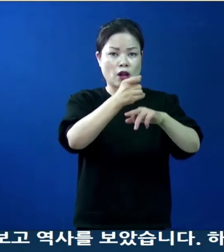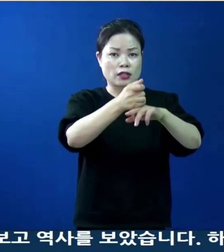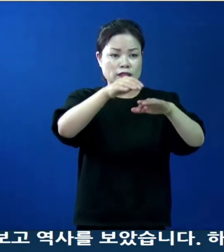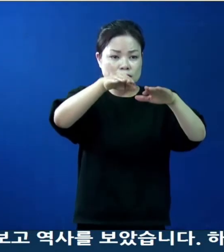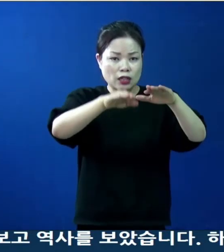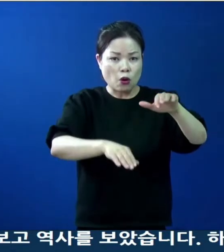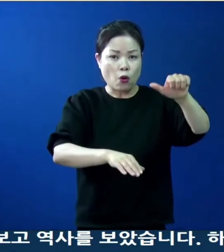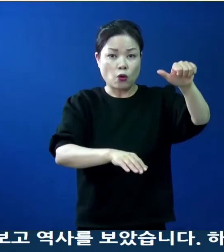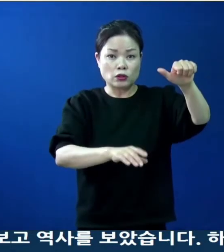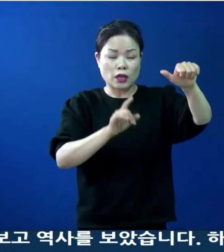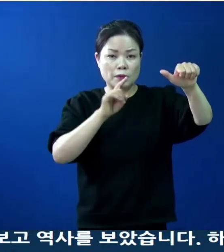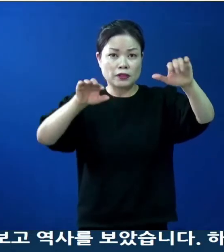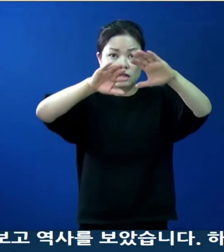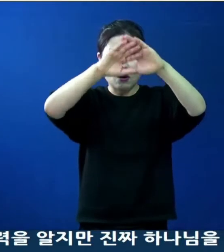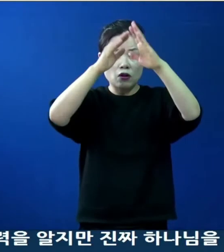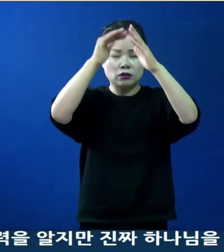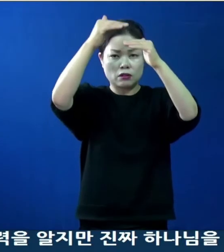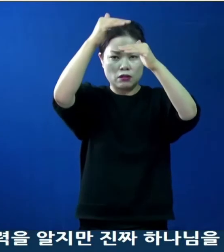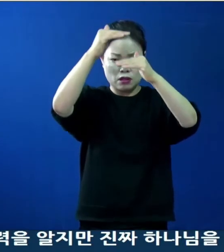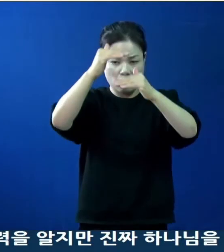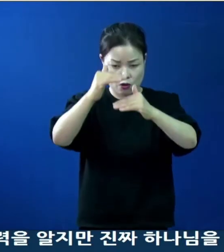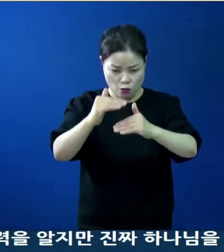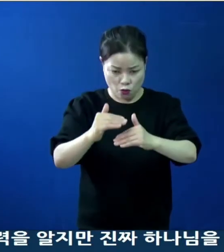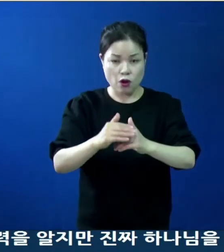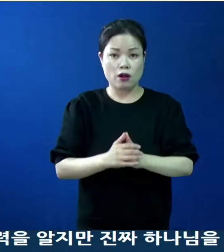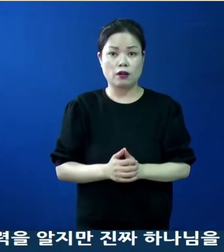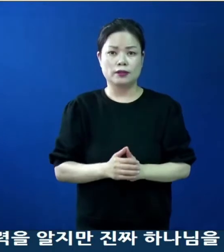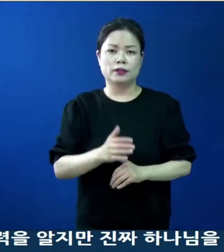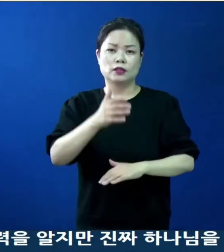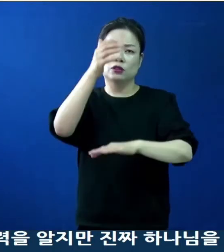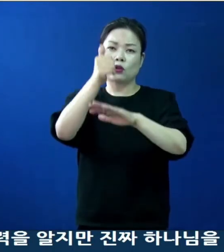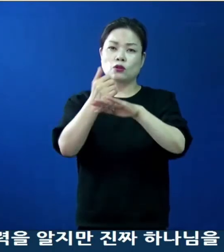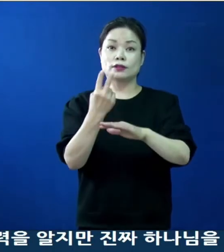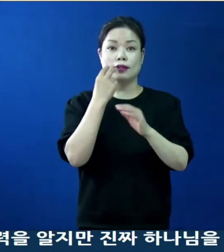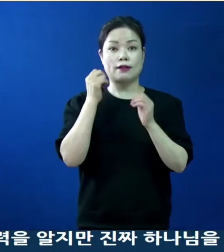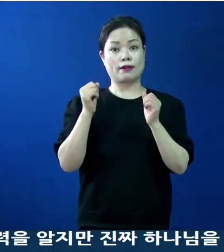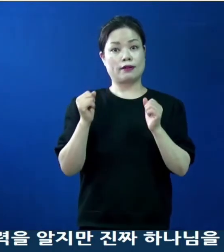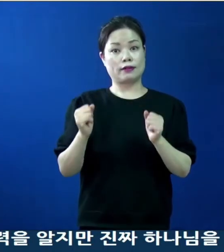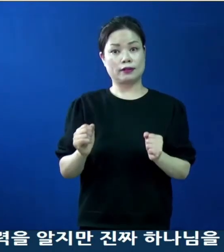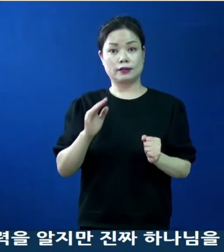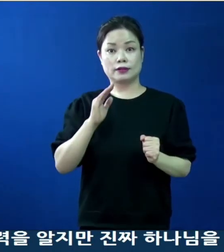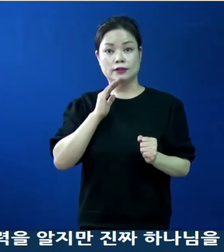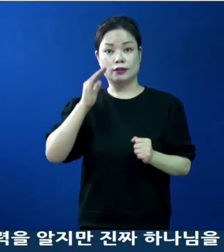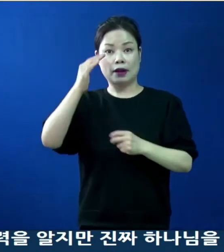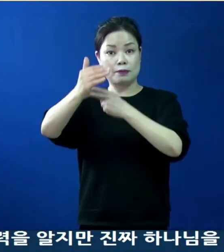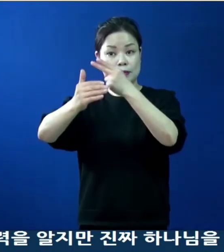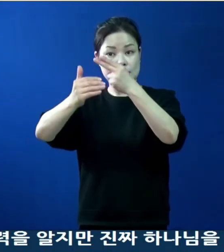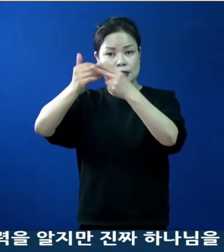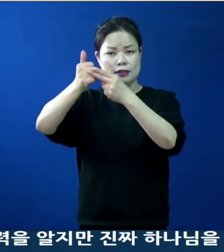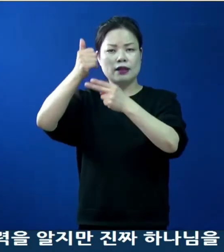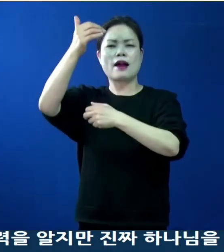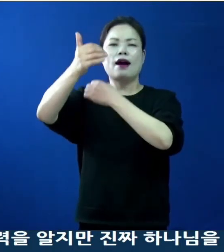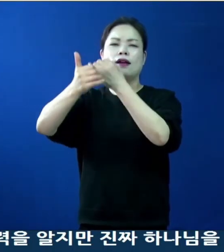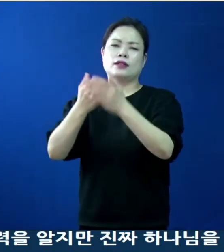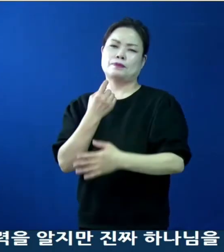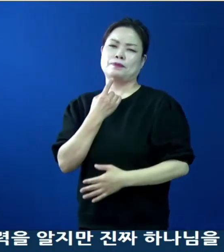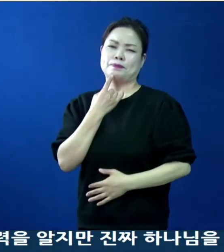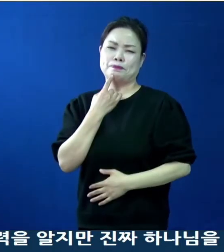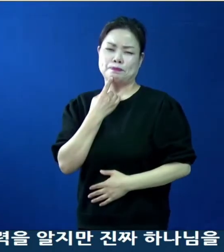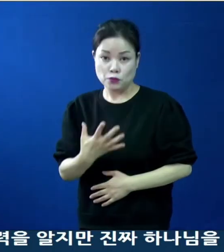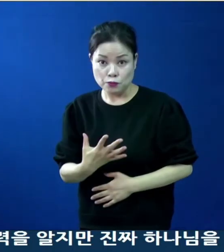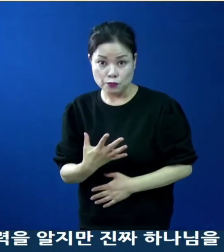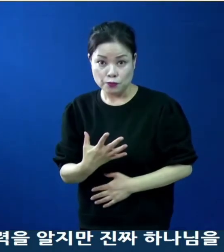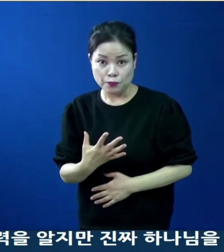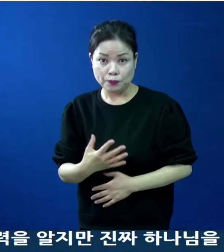5장의 여러분 말씀 전체 흐르는 문맥은 결국 살아계신 참신은 오직 하나님뿐이라는 것을 말하고